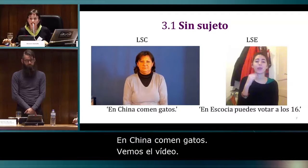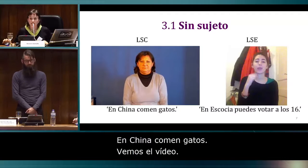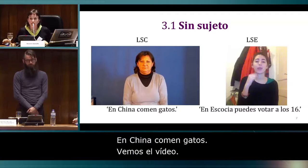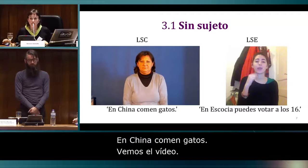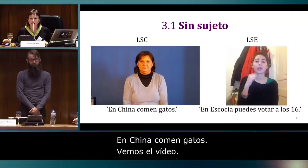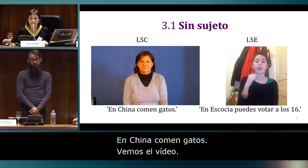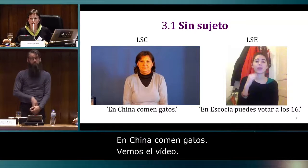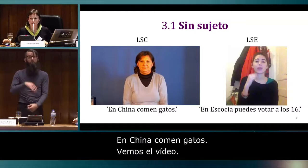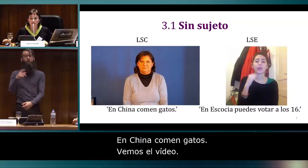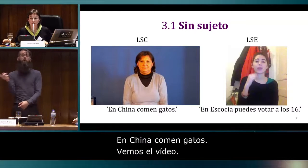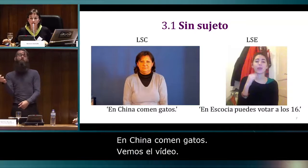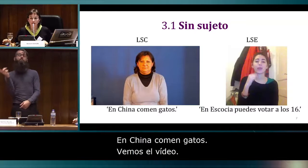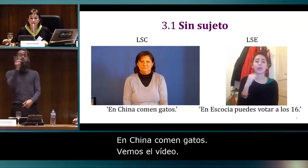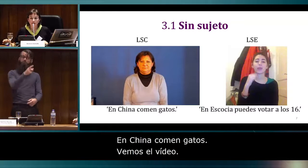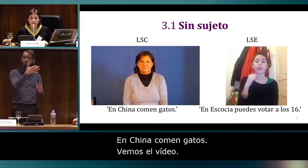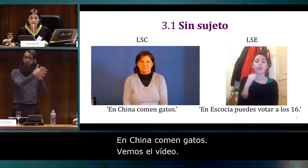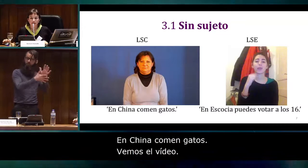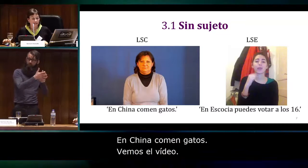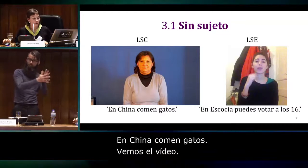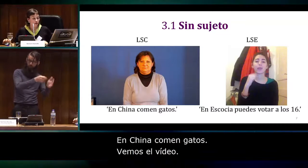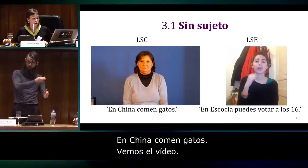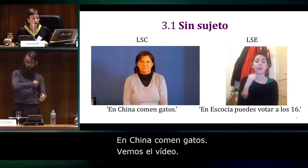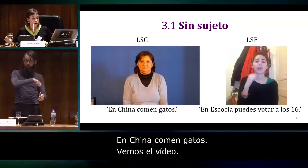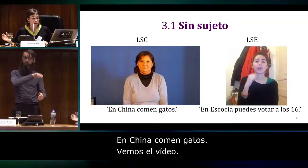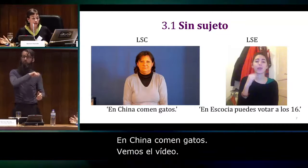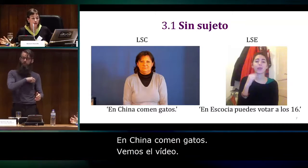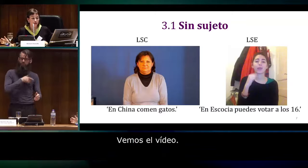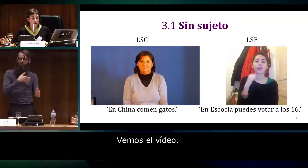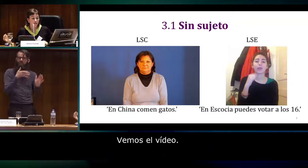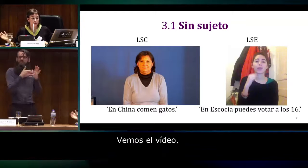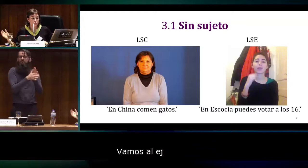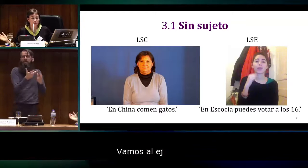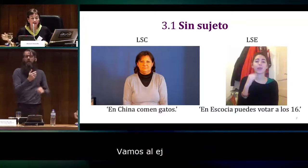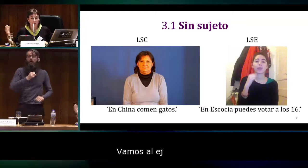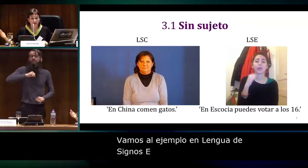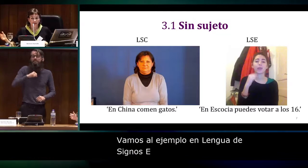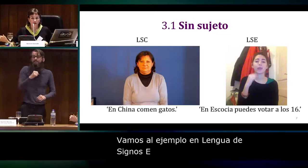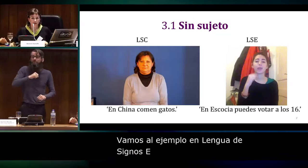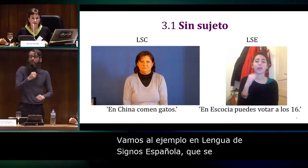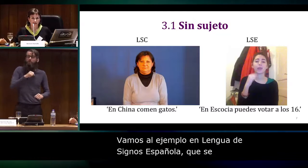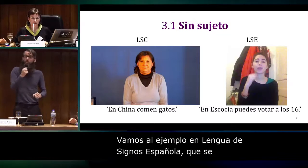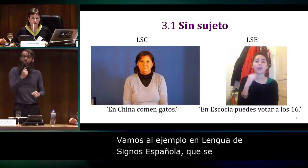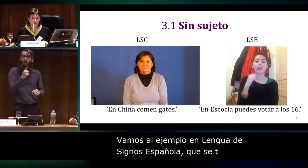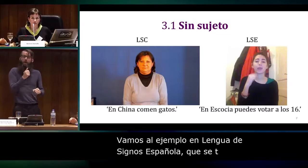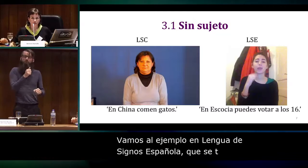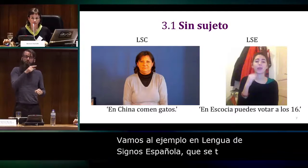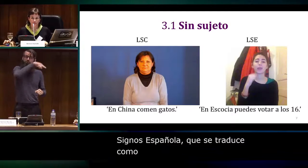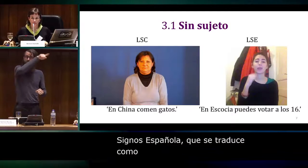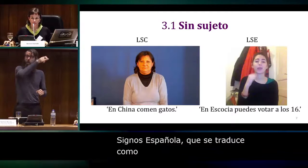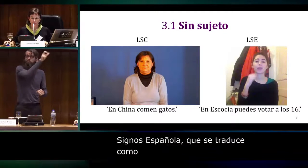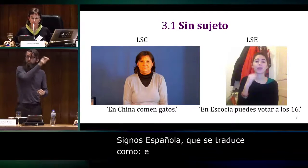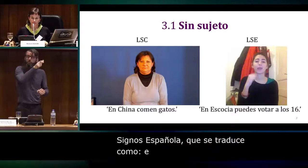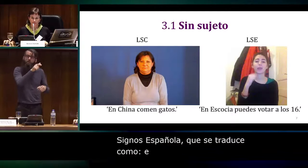Vamos al ejemplo en lengua de signos española, que se traduce como: en Escocia puedes votar a partir de los 16 años.